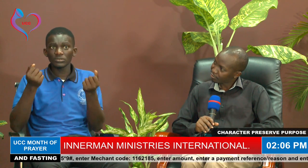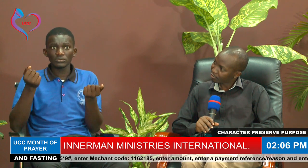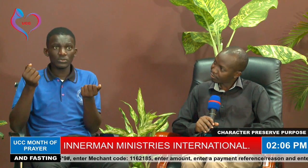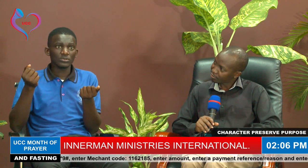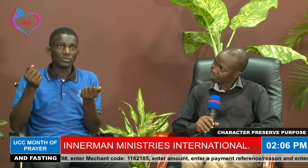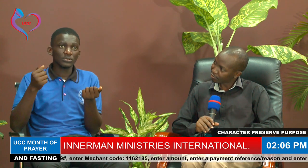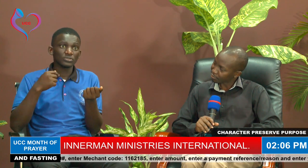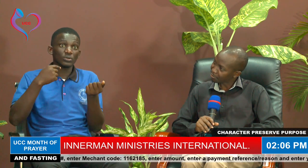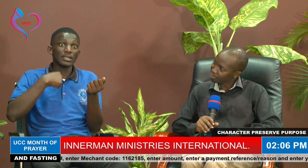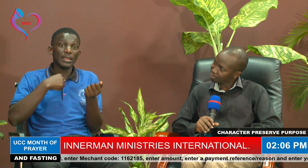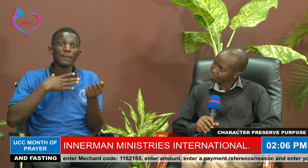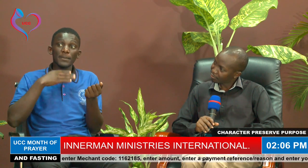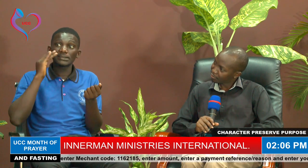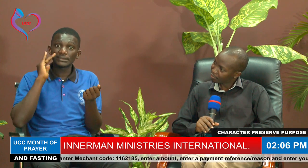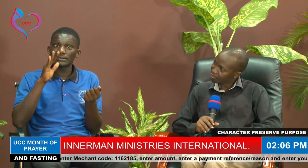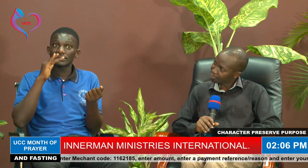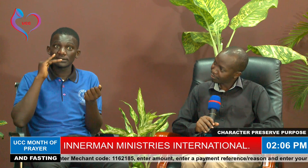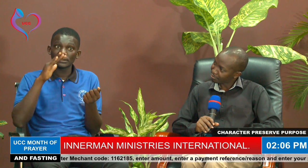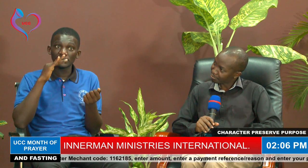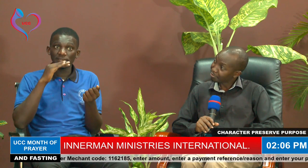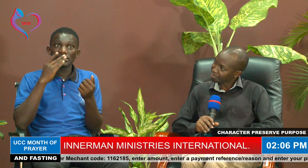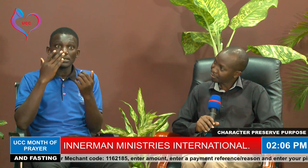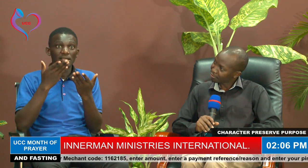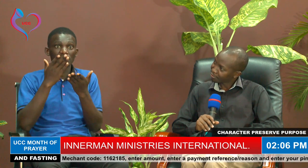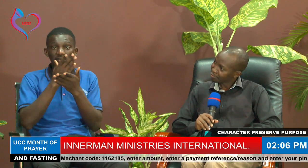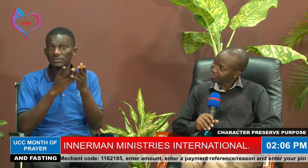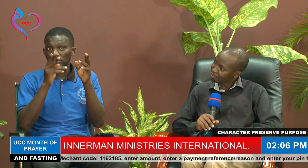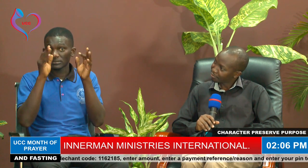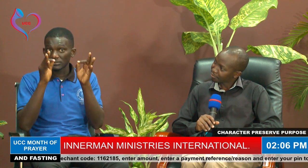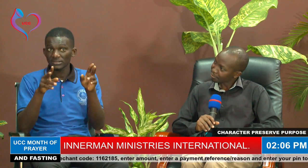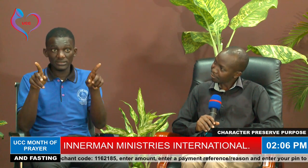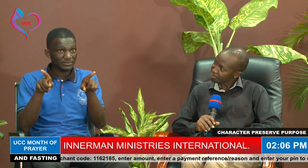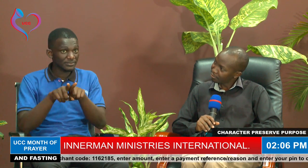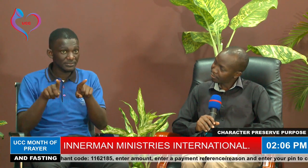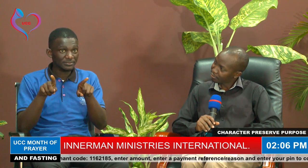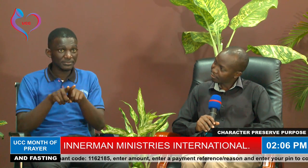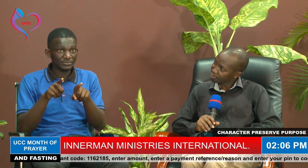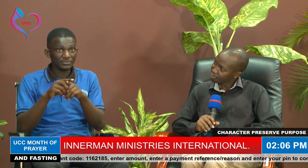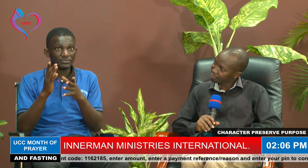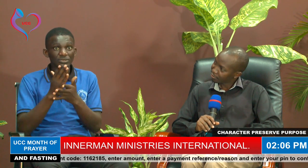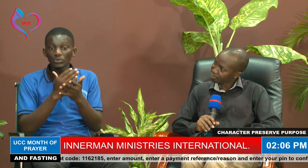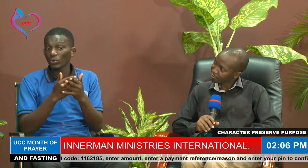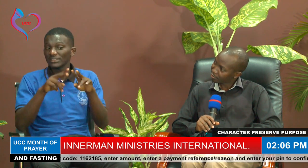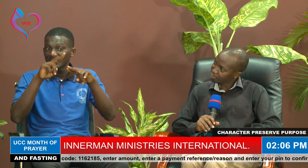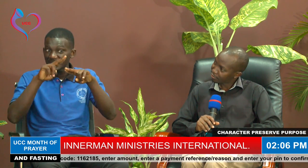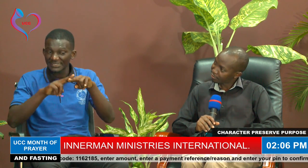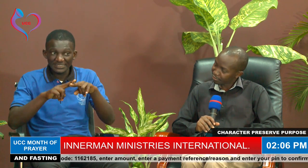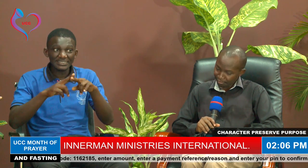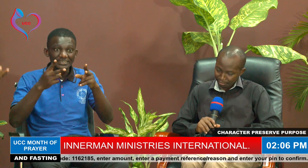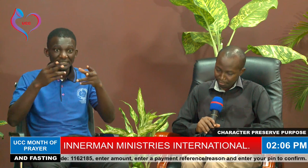speech yange mulimu bya mufana na bimufana by band intula wansi we for a long time nti is affecting